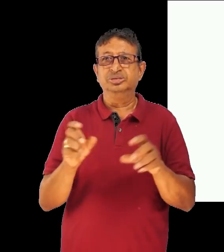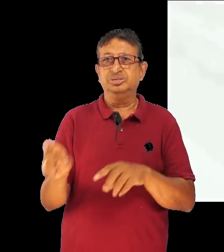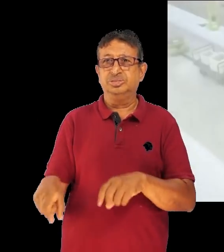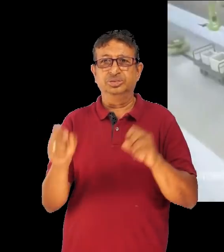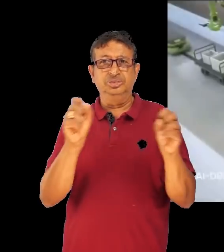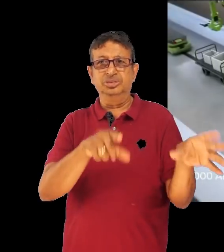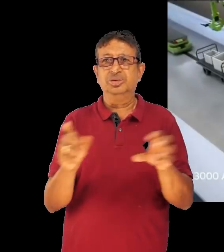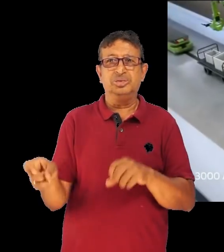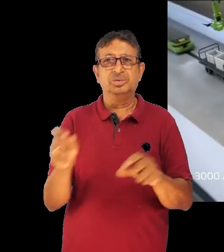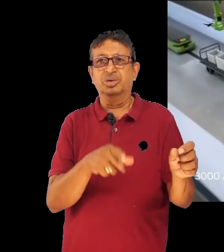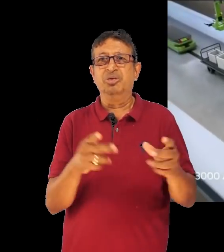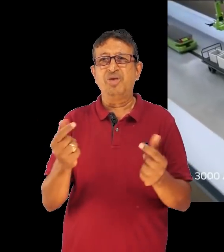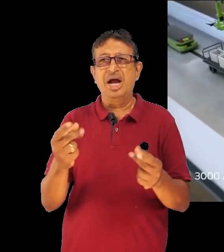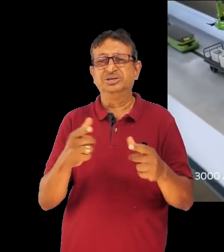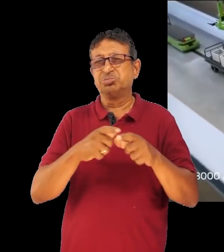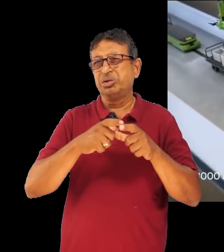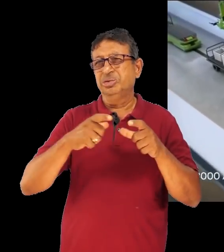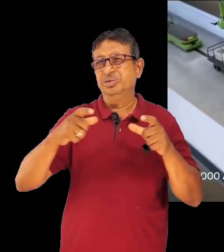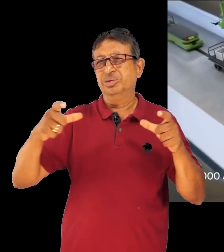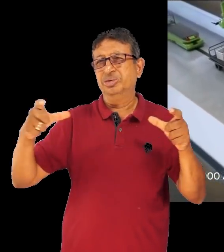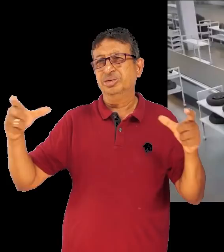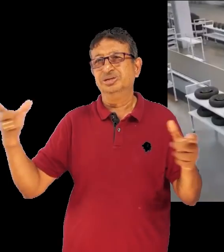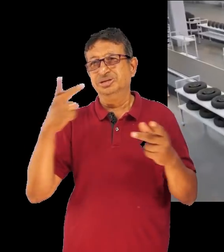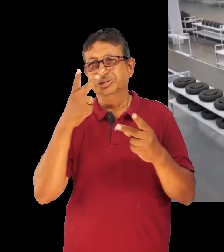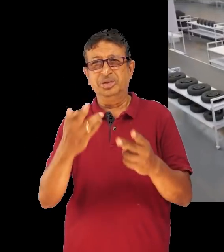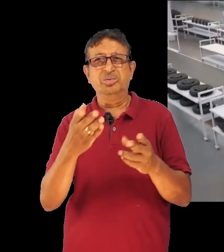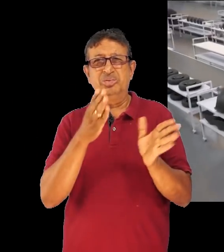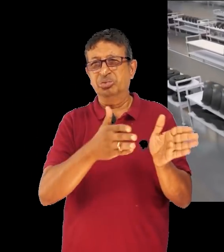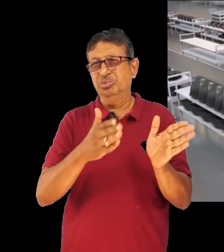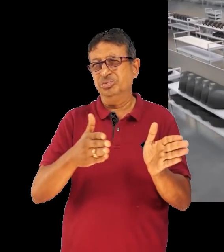जो एट्रिगो की नेदरलैंड बेस्ड फैसिलिटी है तो वहां पर